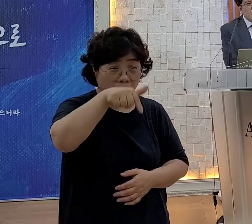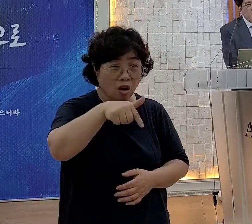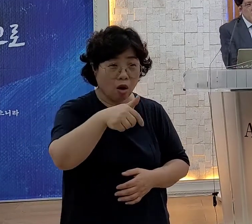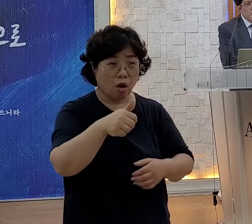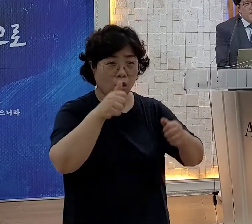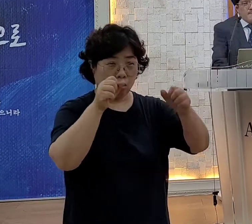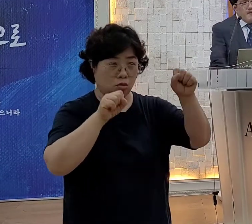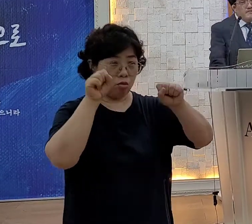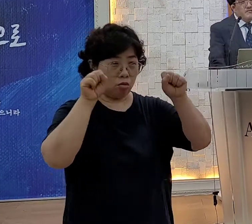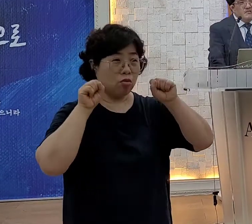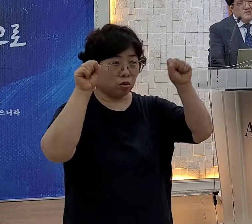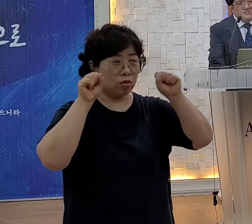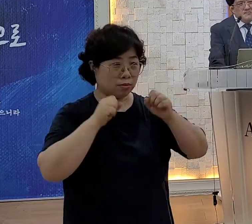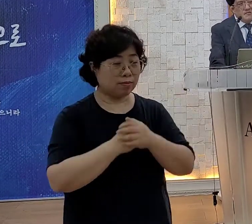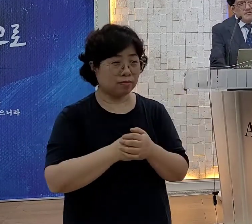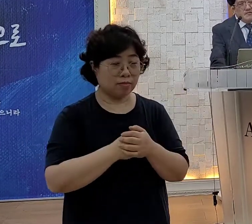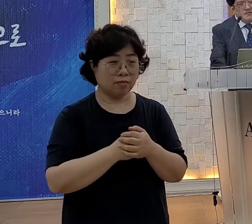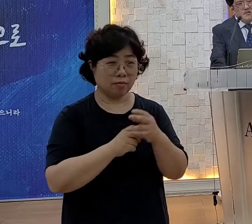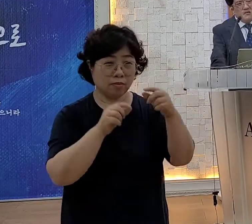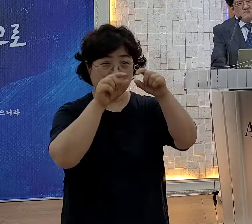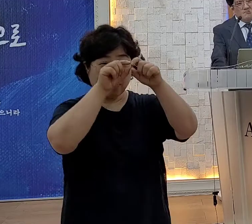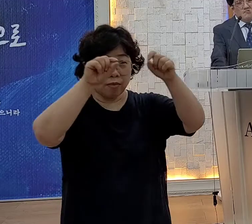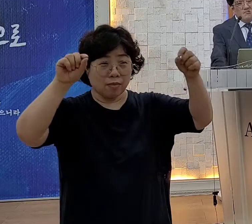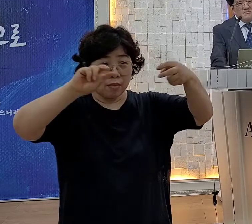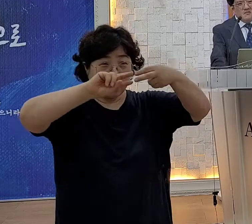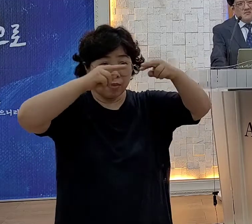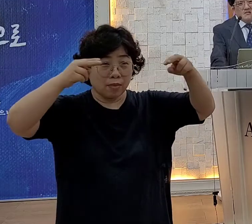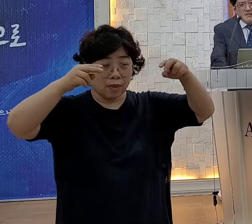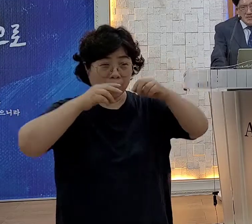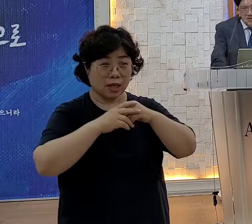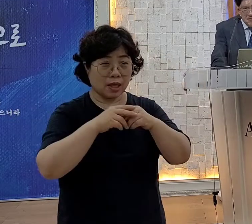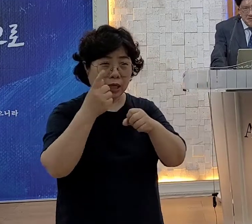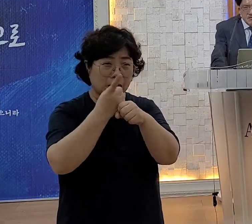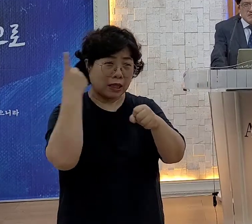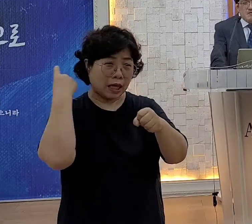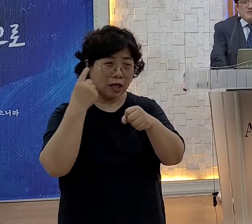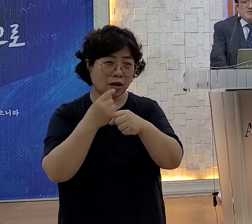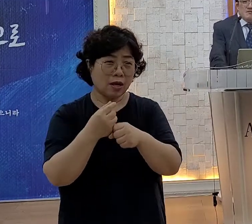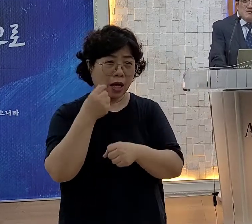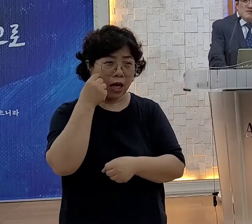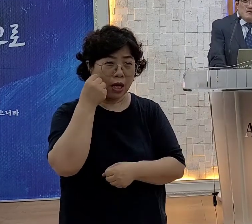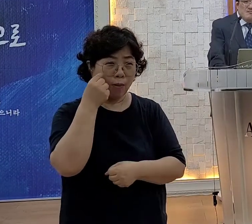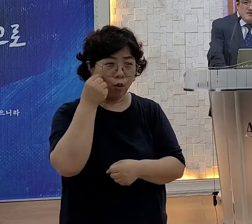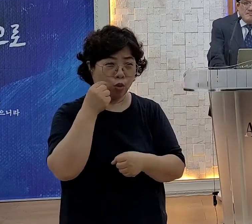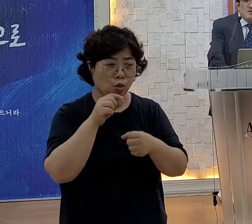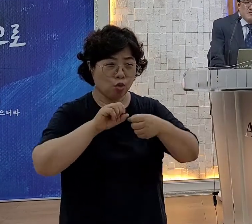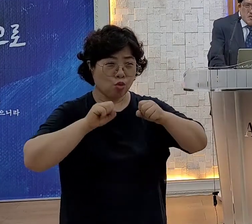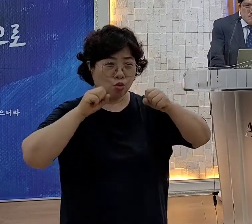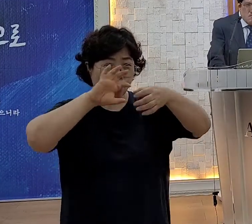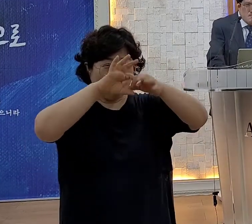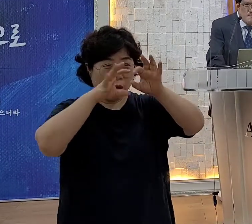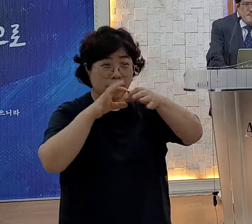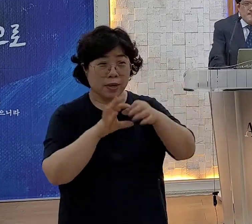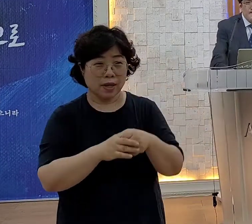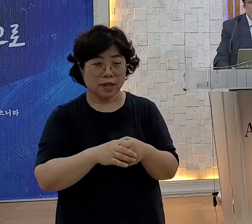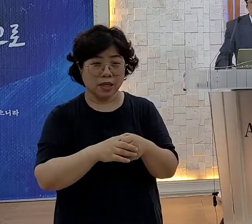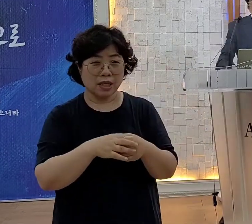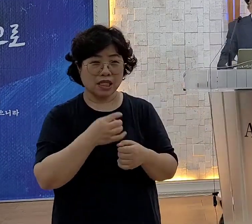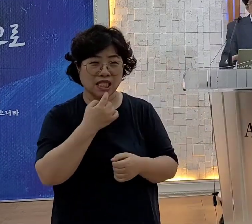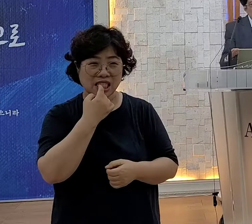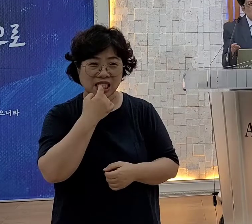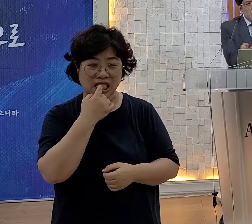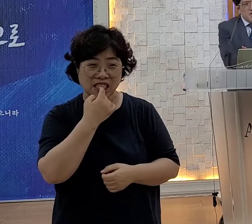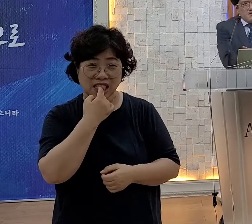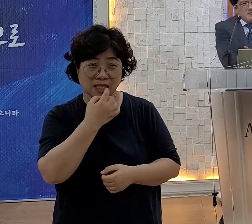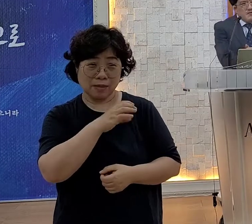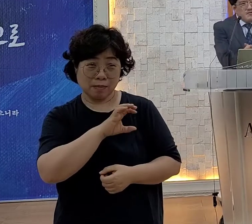거예요. 작년에 2020 그 도쿄 올림픽을 작년에 했잖아요. 그래서 거기서 은메달을 땄고